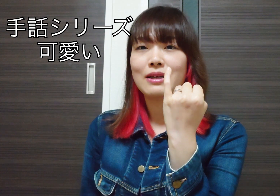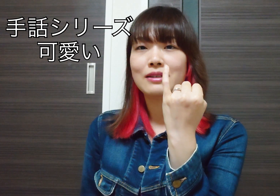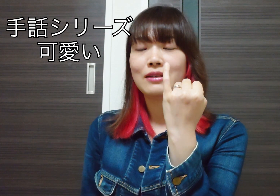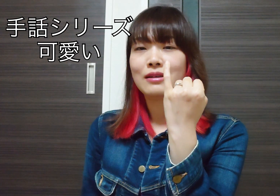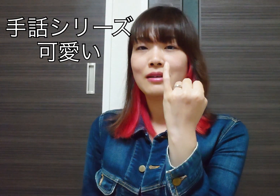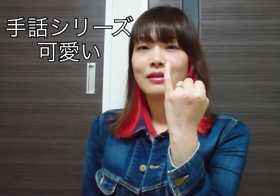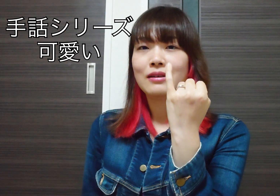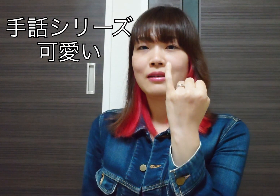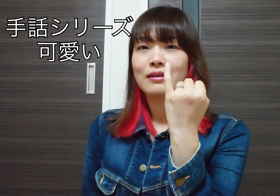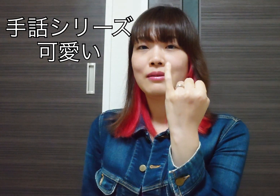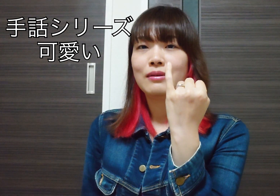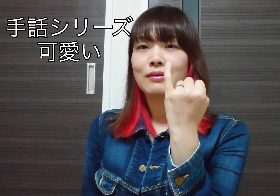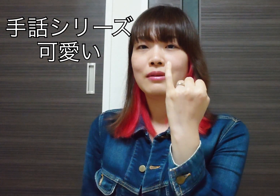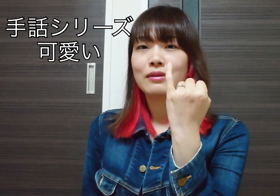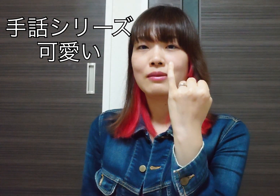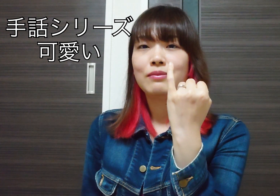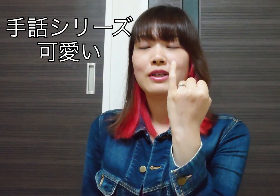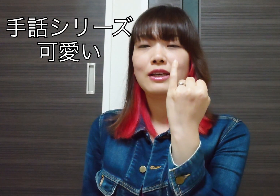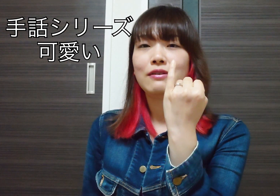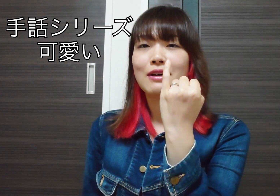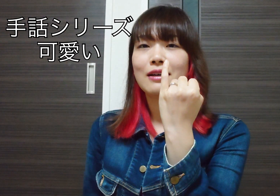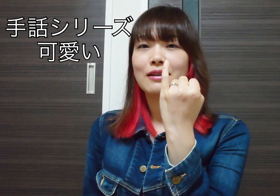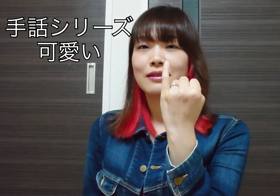ます。向きは、